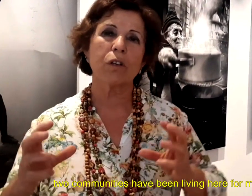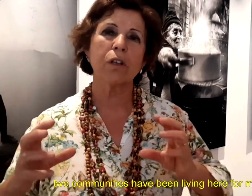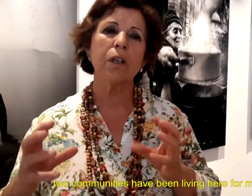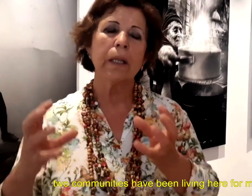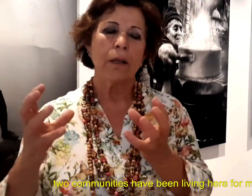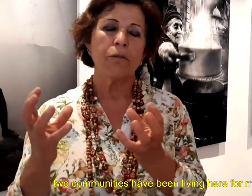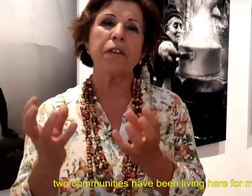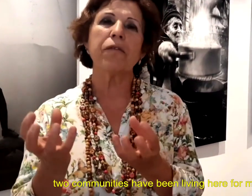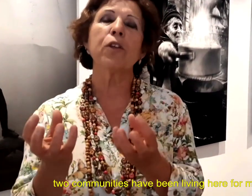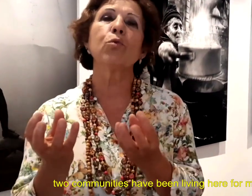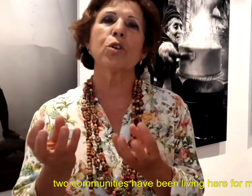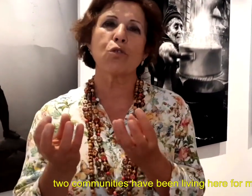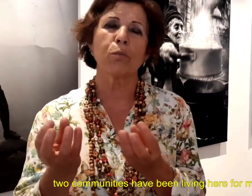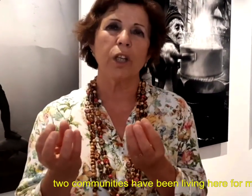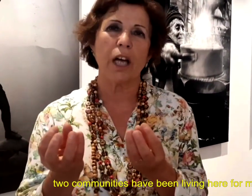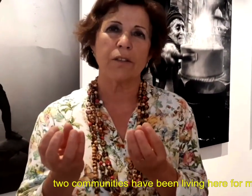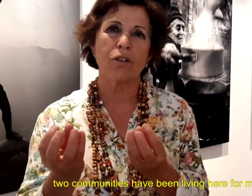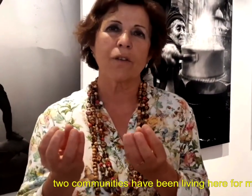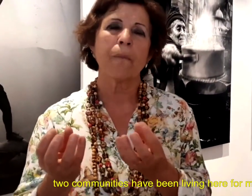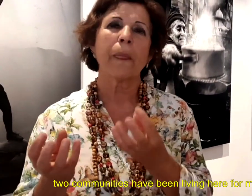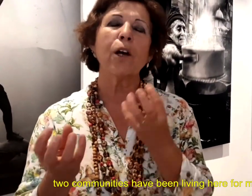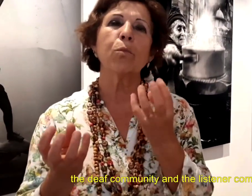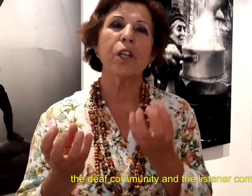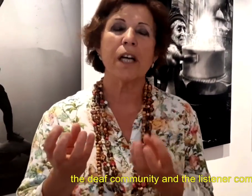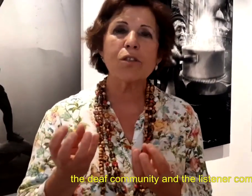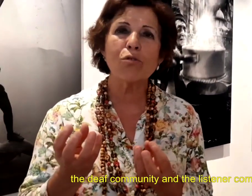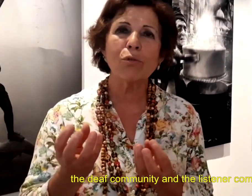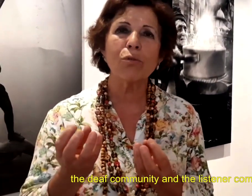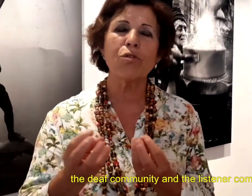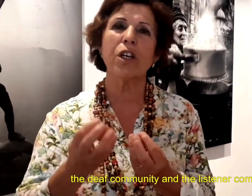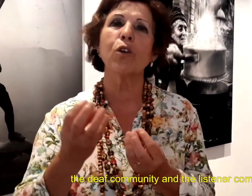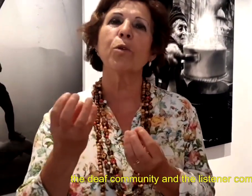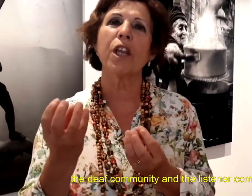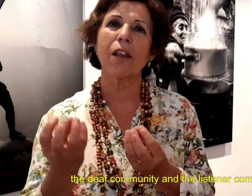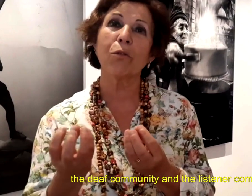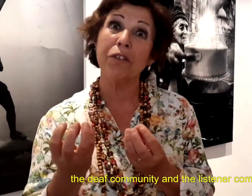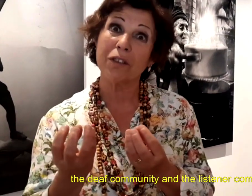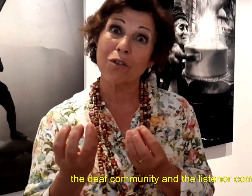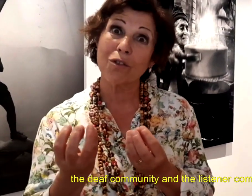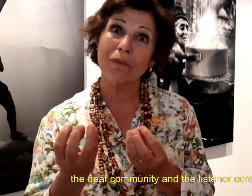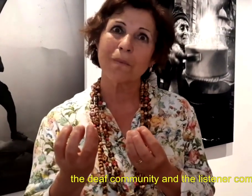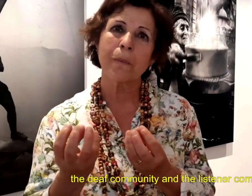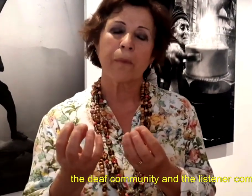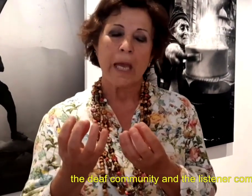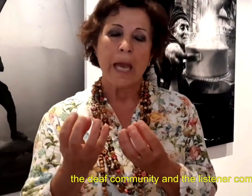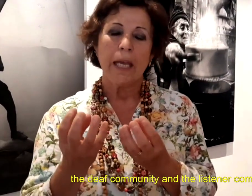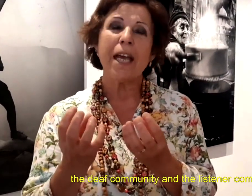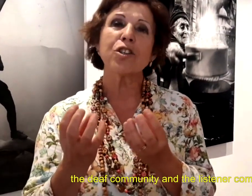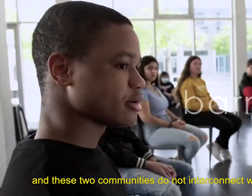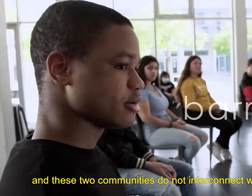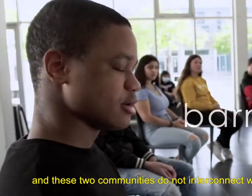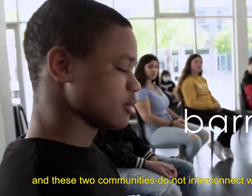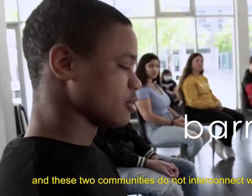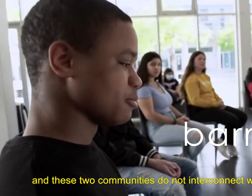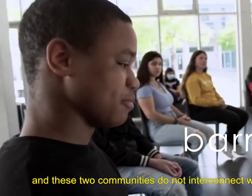que vivem duas comunidades, a comunidade de surdos e a comunidade de ouvintes. E estas duas